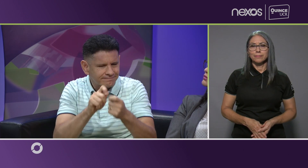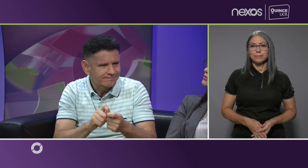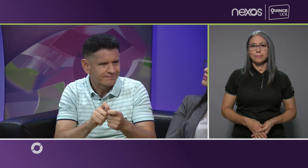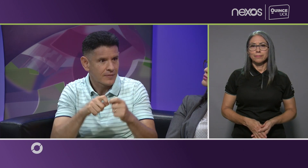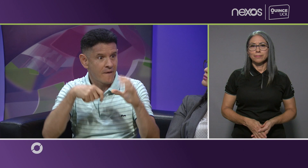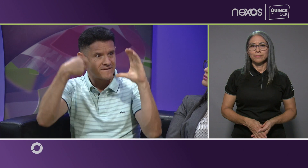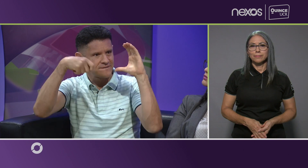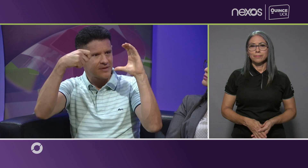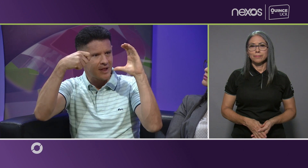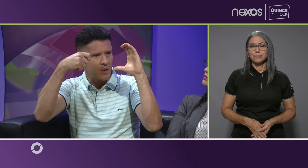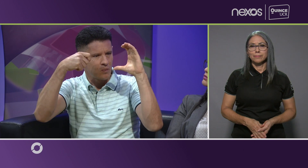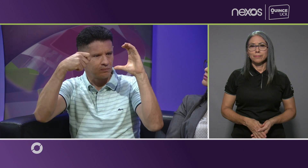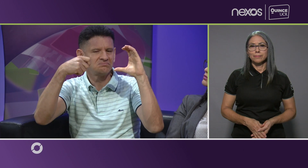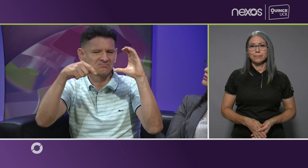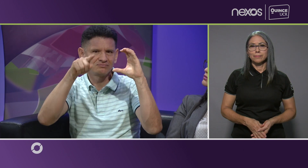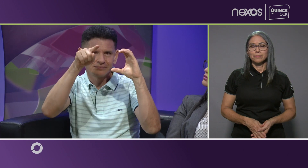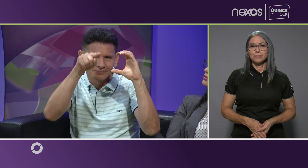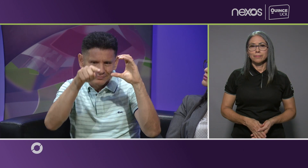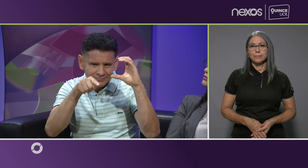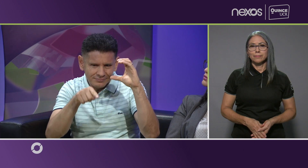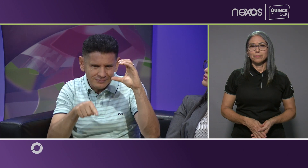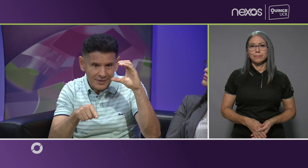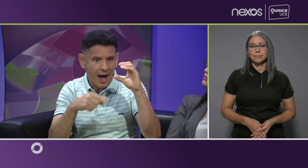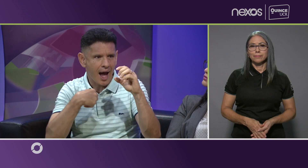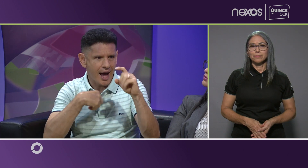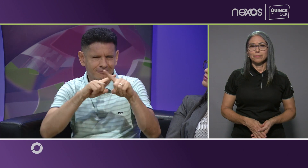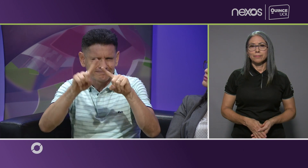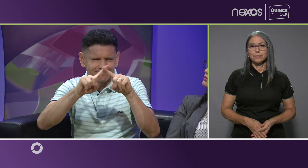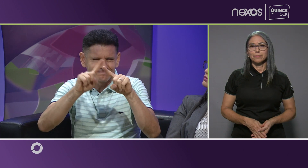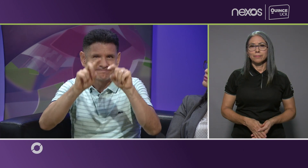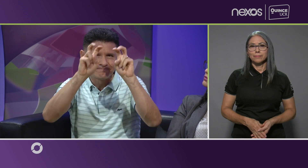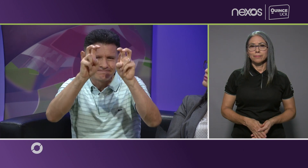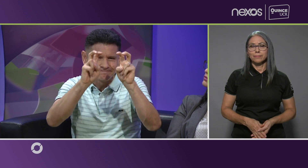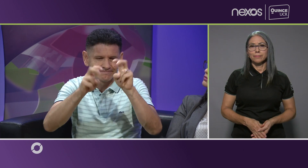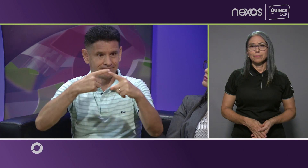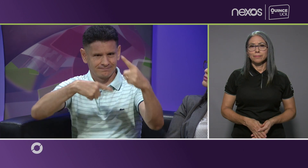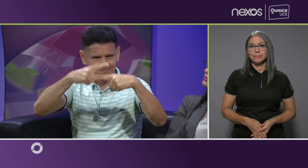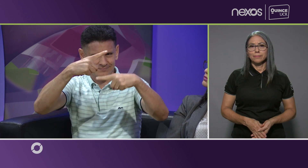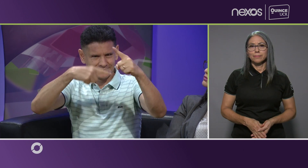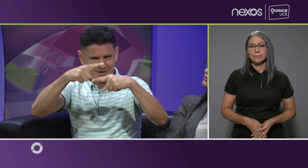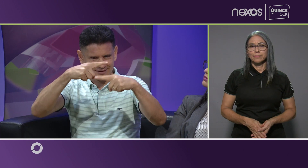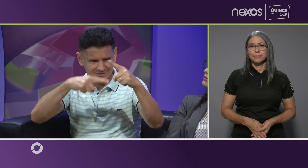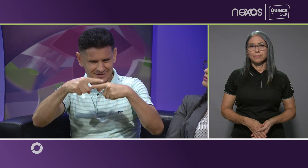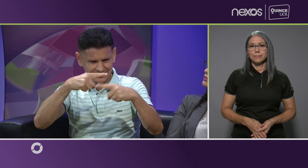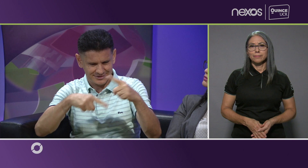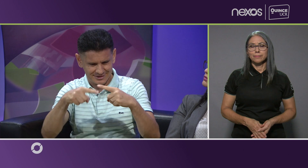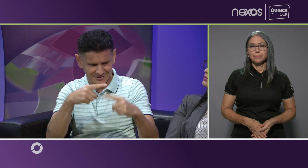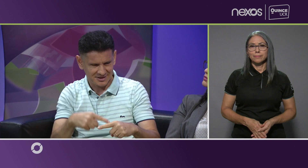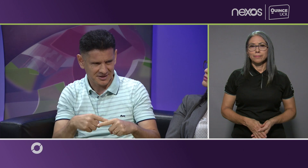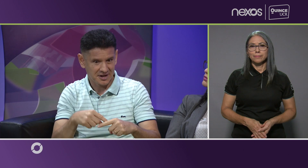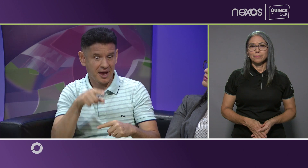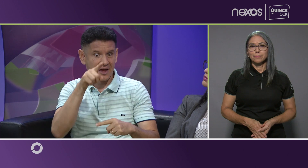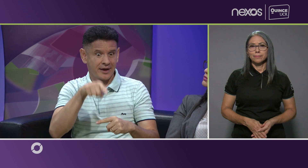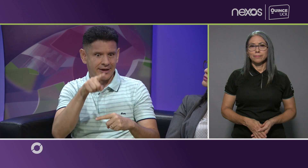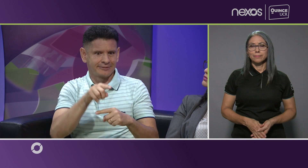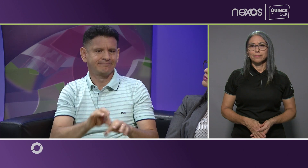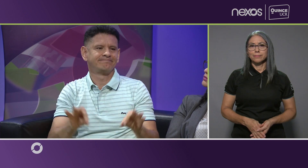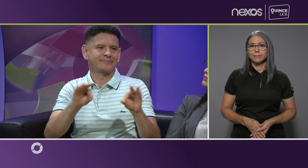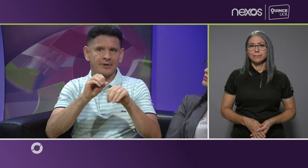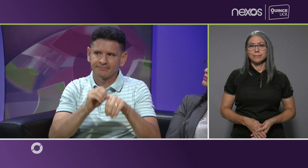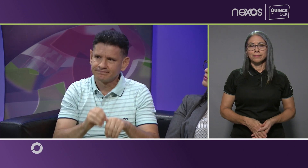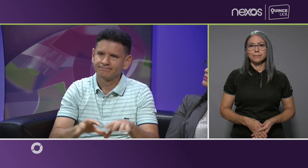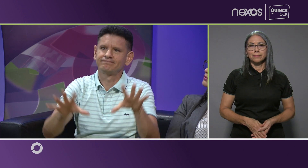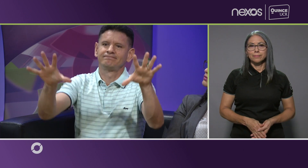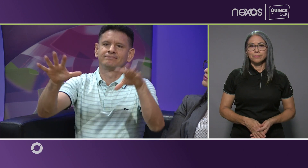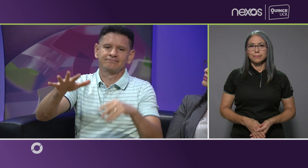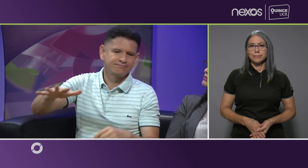Hay señas específicas y hay videos en los cuales se establecen estas señas para poder de esta